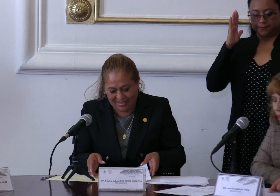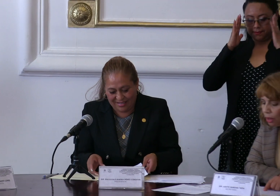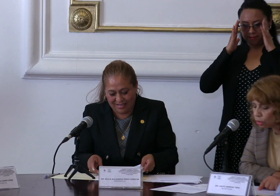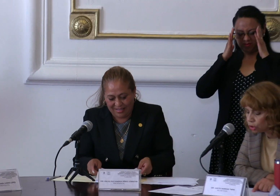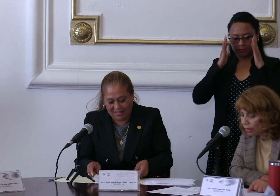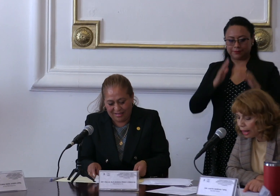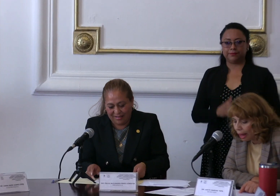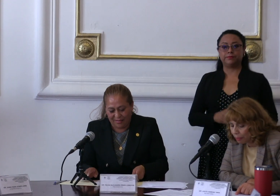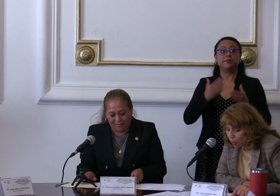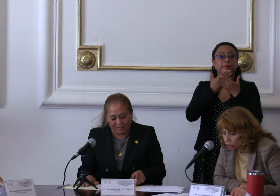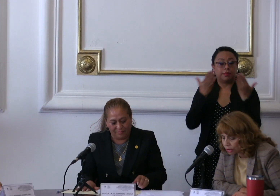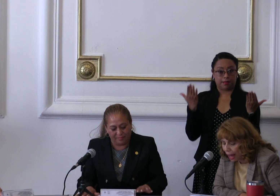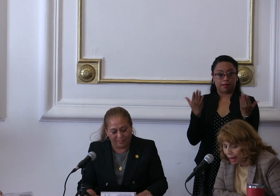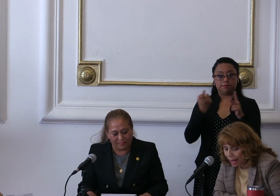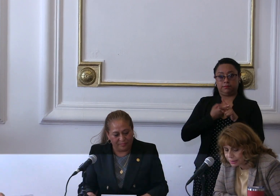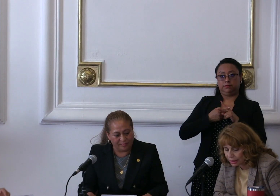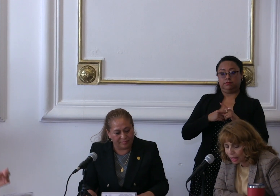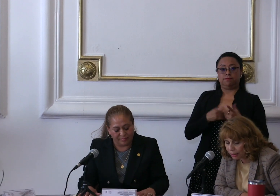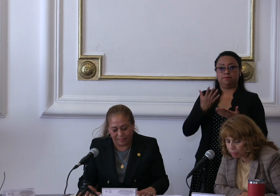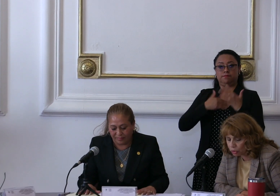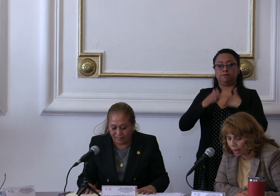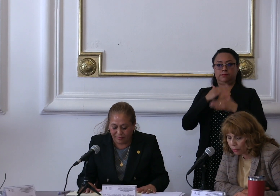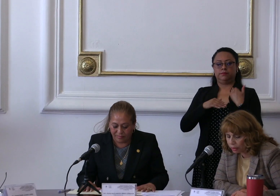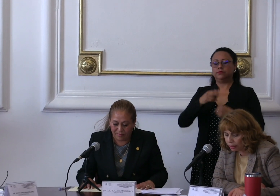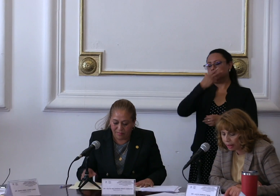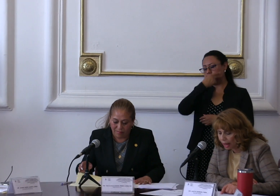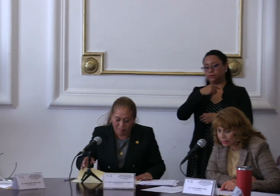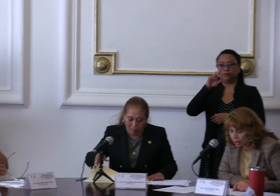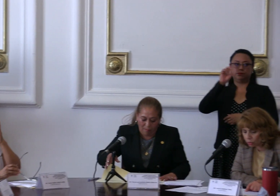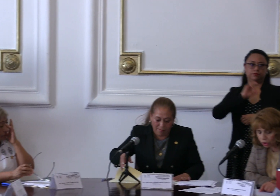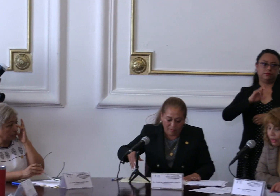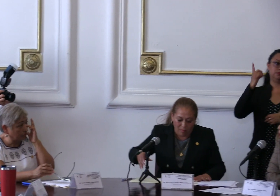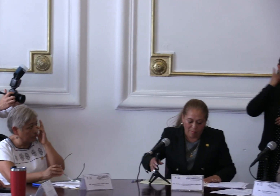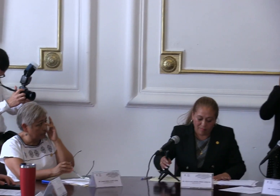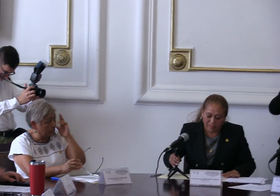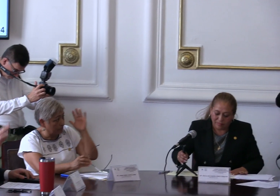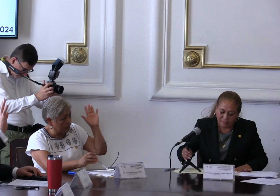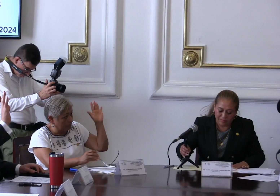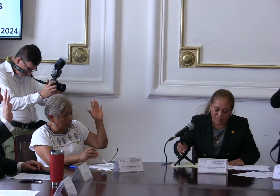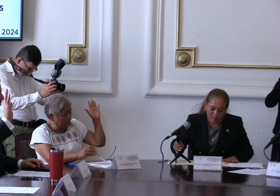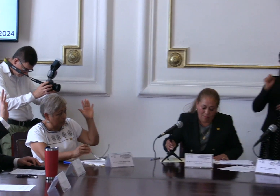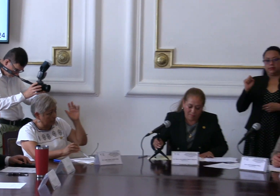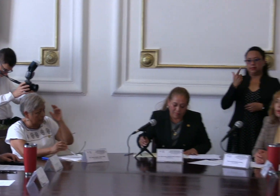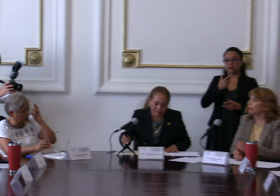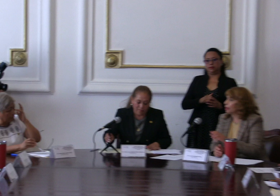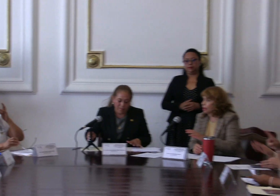Se da el uso de la voz a las y el diputado que quiera hacer uso de la voz.